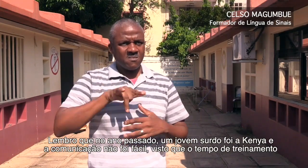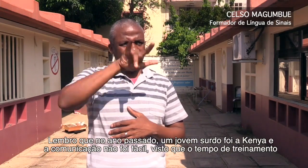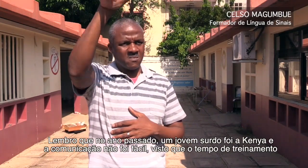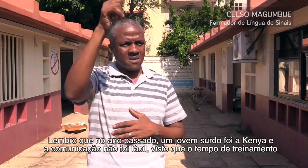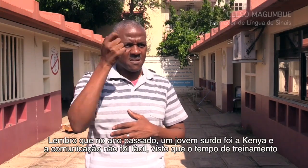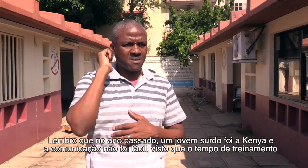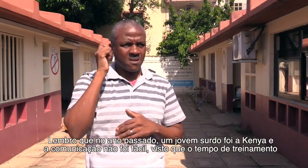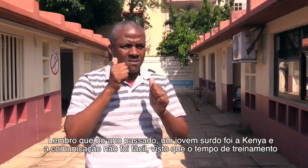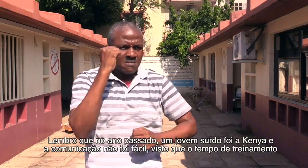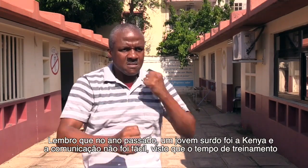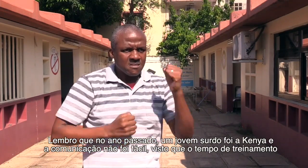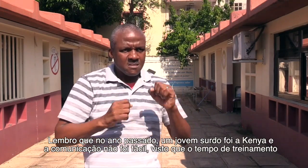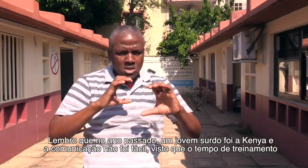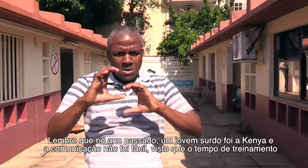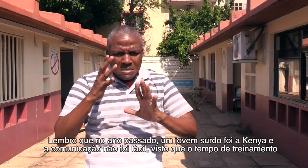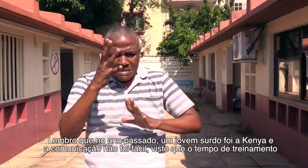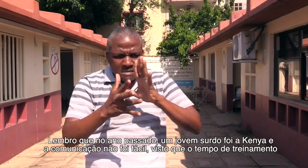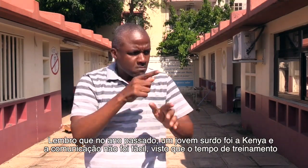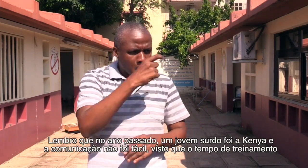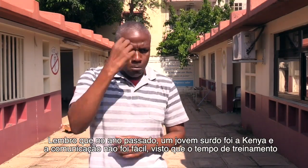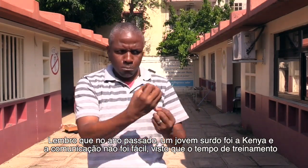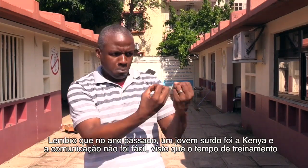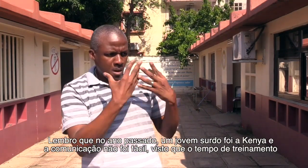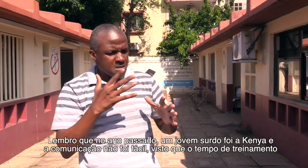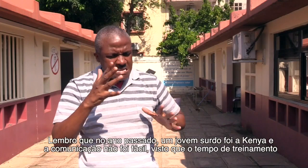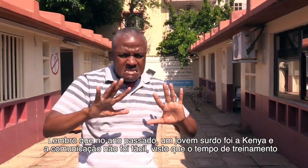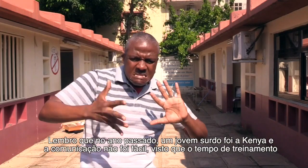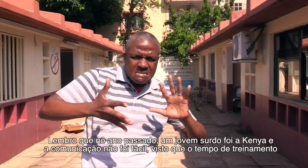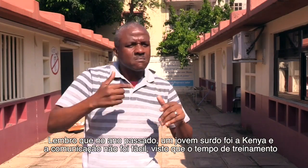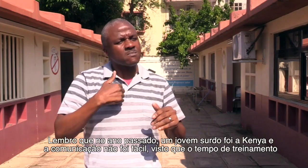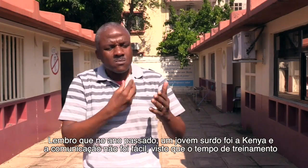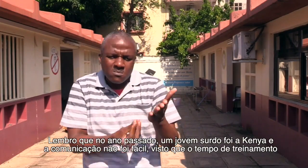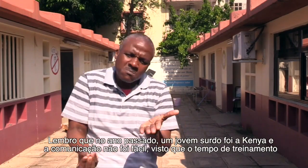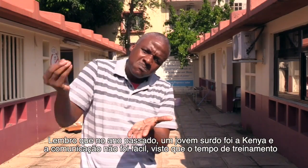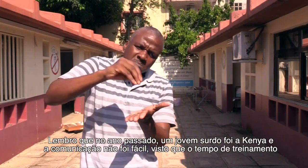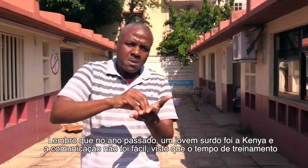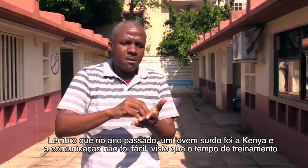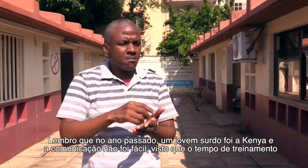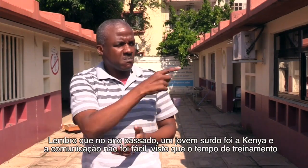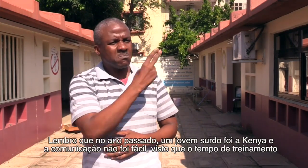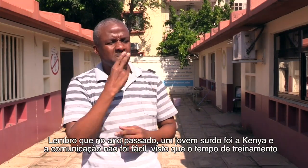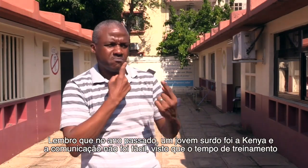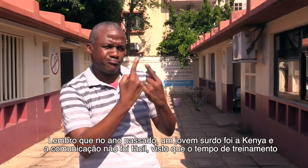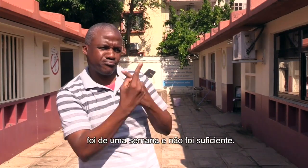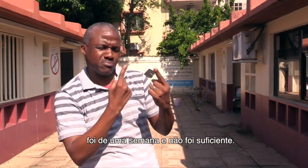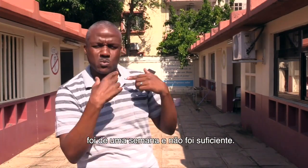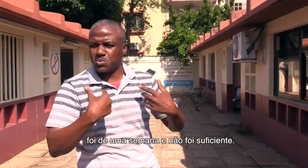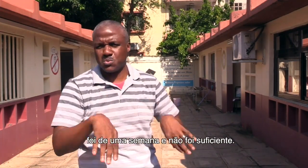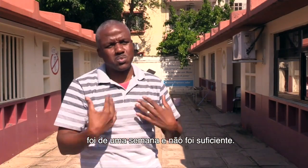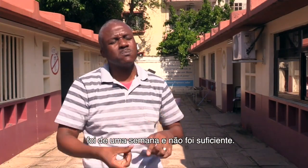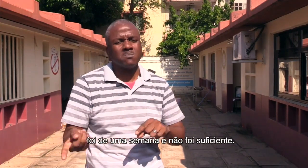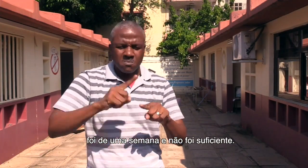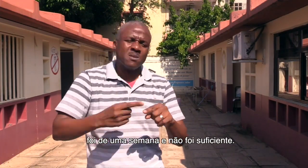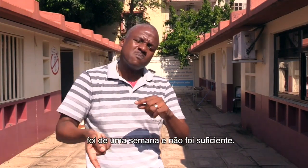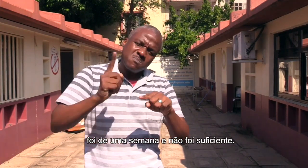passado, um jovem surdo foi à Quênia. E a comunicação não foi fácil, visto que o tempo de